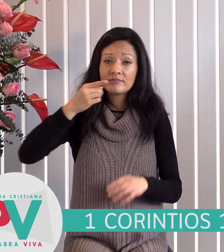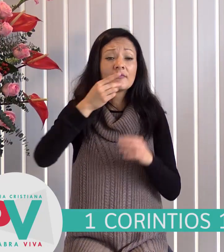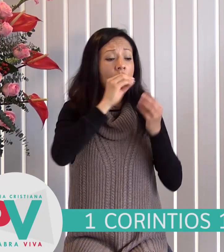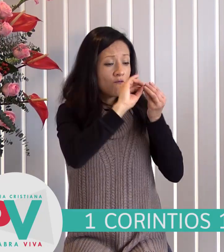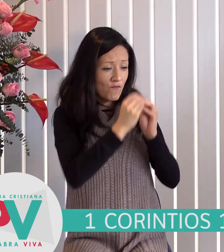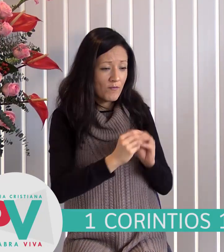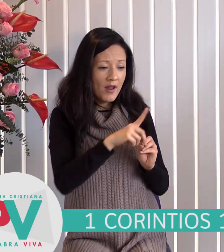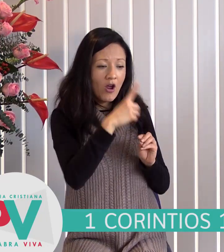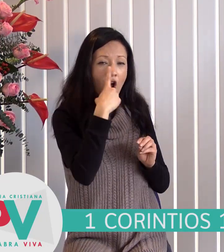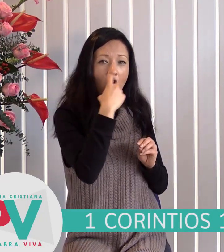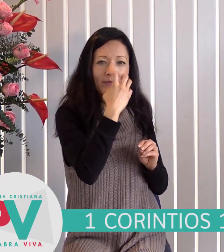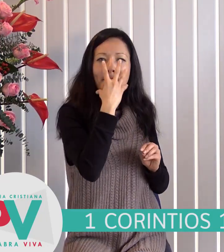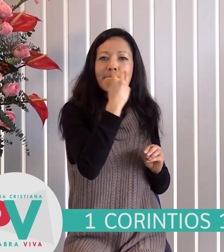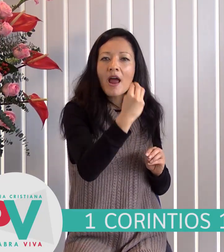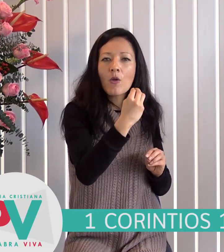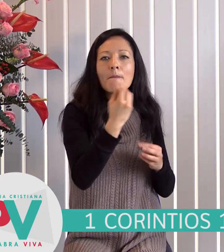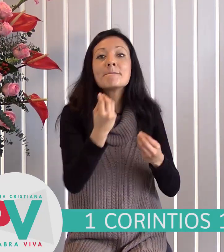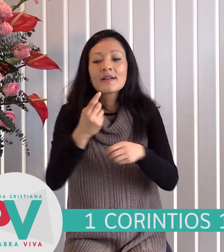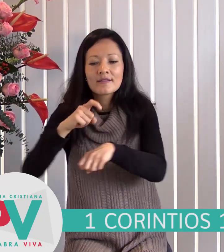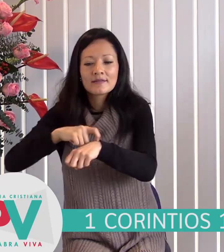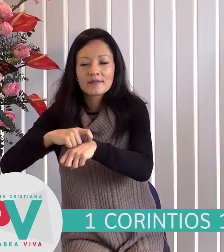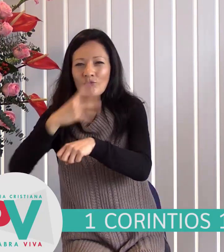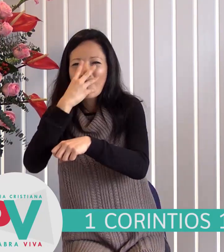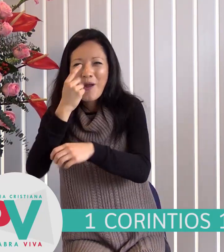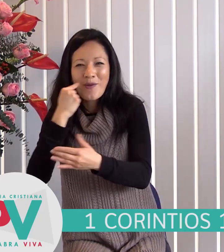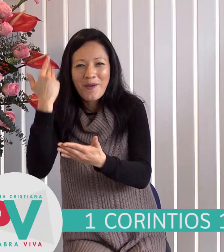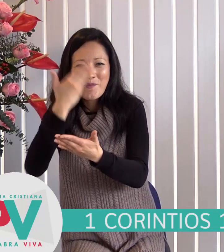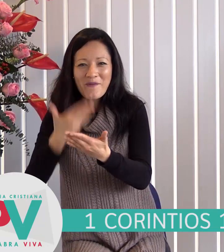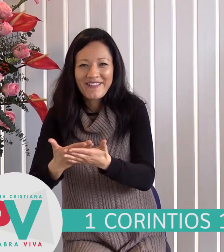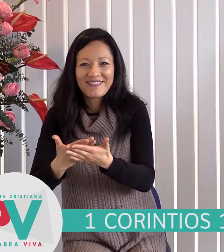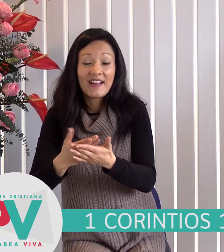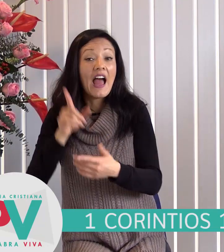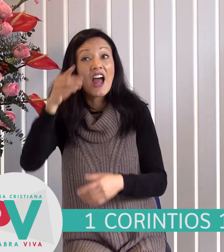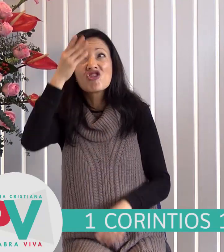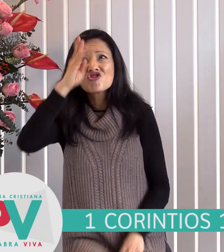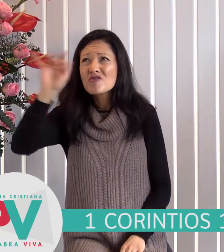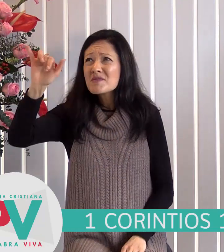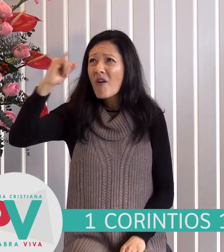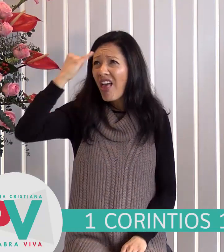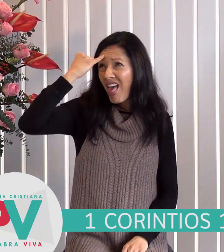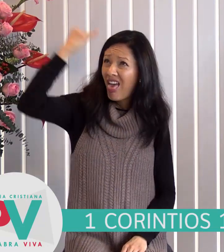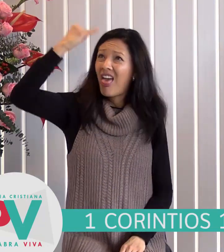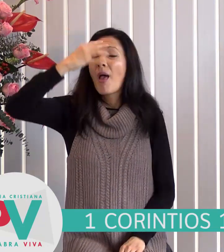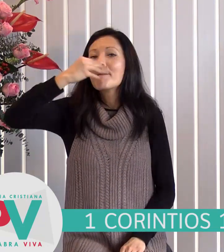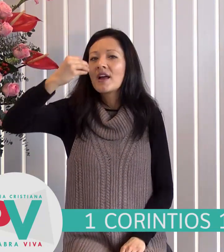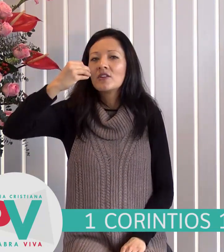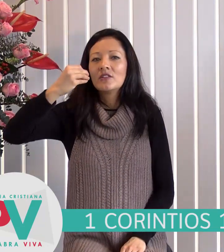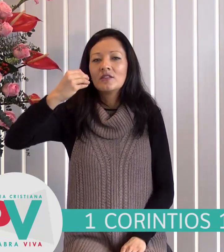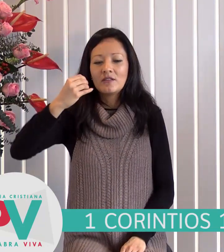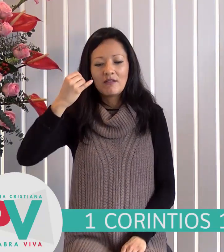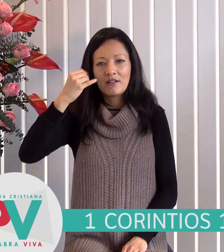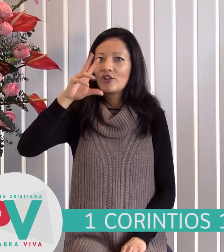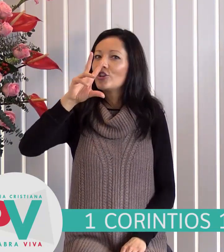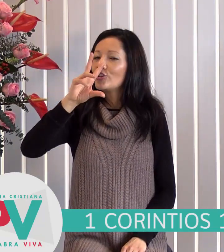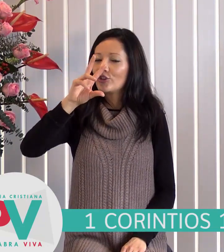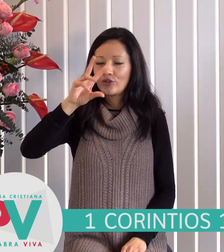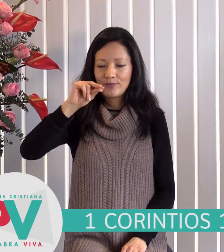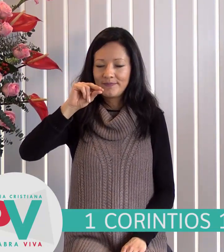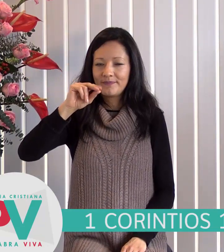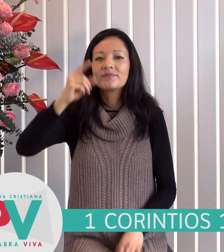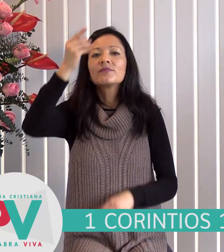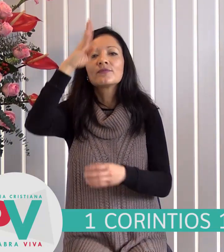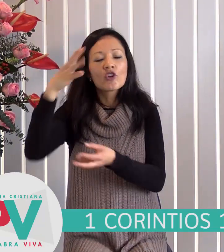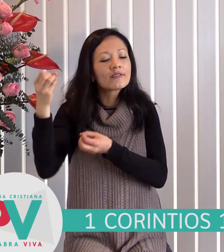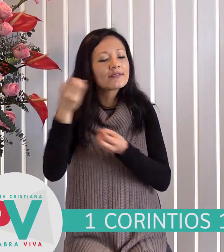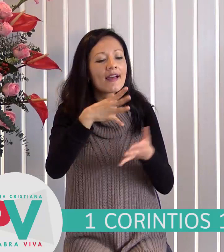el día malo? Usted entiende que Dios no es el autor del mal, pero Dios le dio al ángel